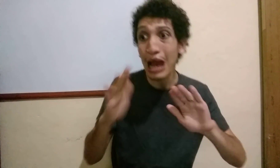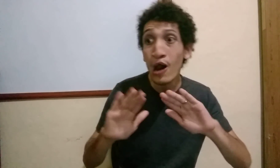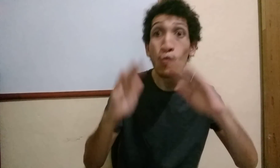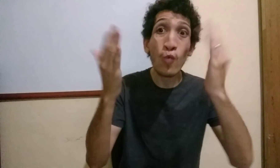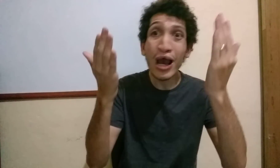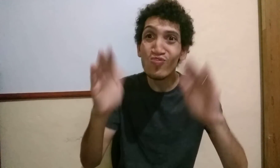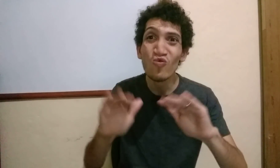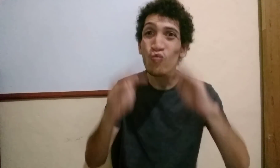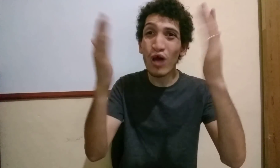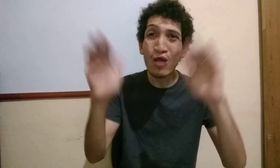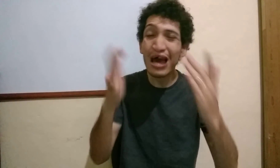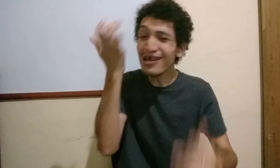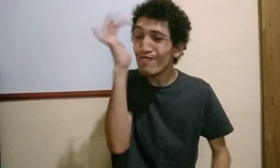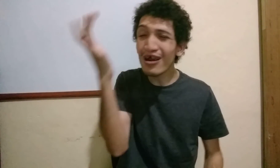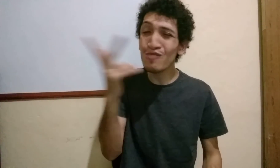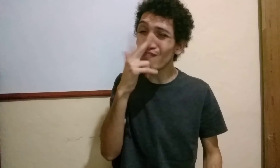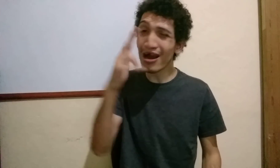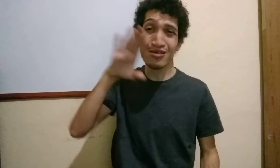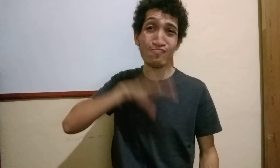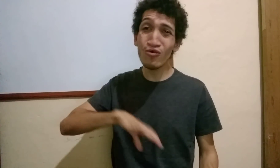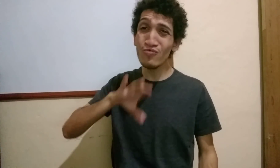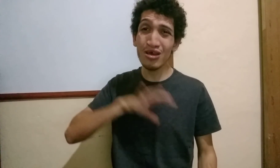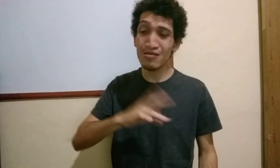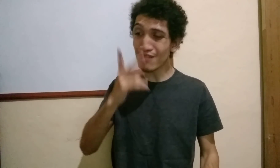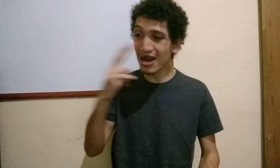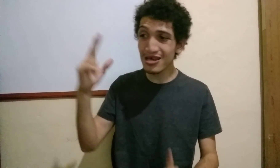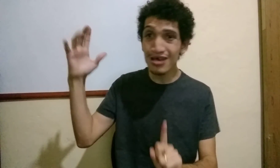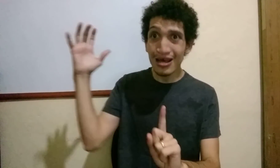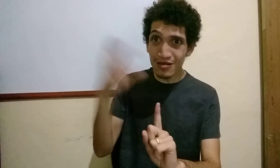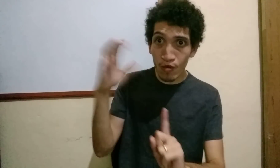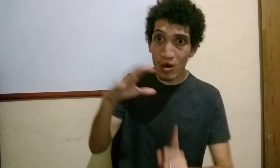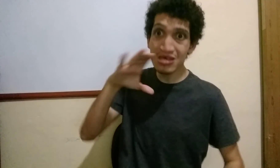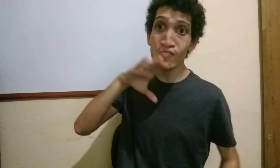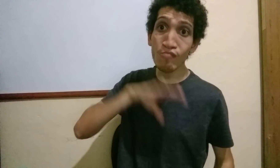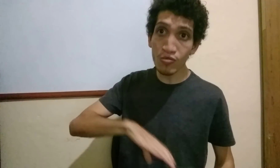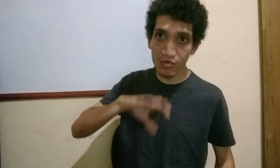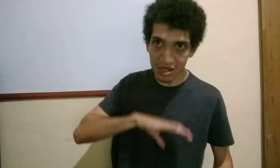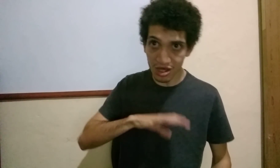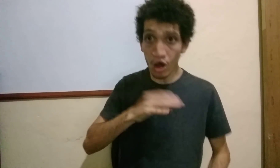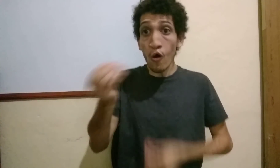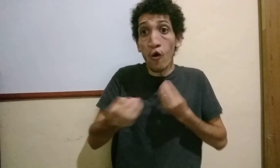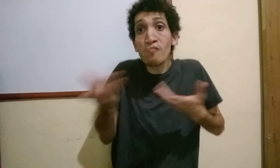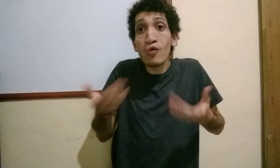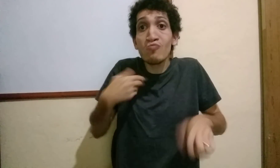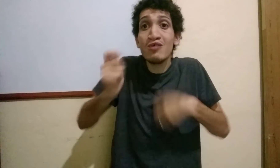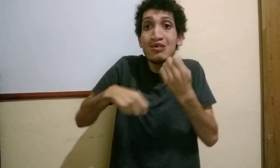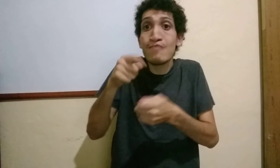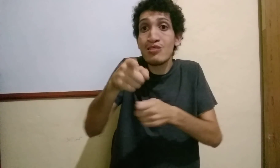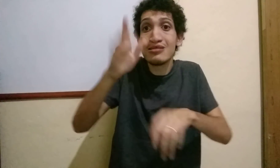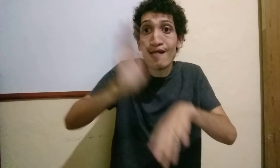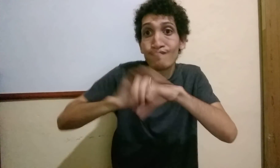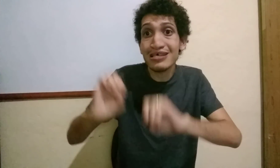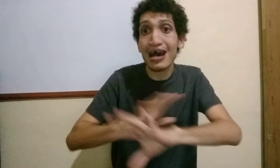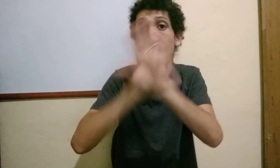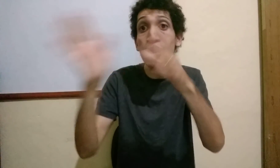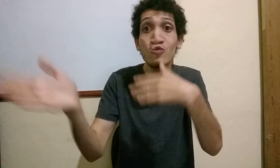quando! Quando! É estranho! Parece português! Parece! Incluência no português! Como então que você vai sinalizar mais claro que